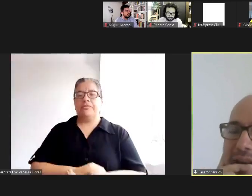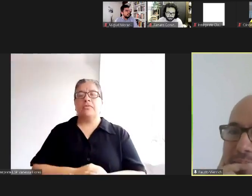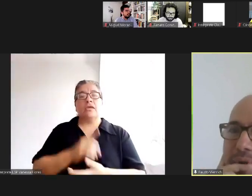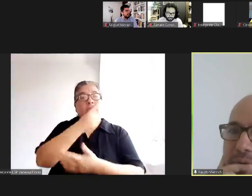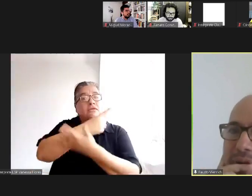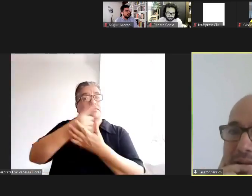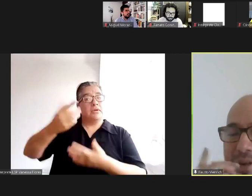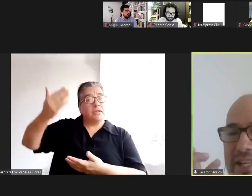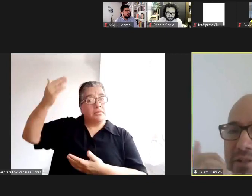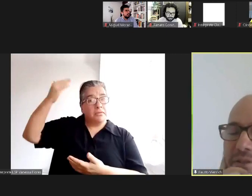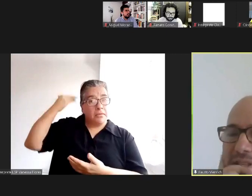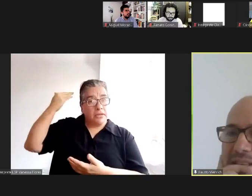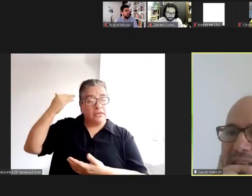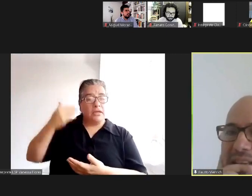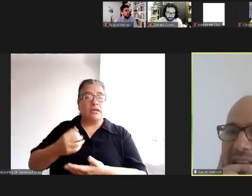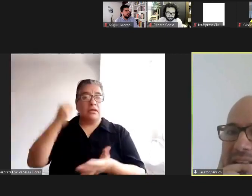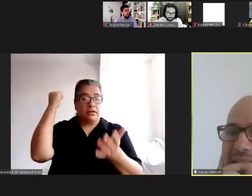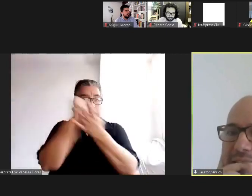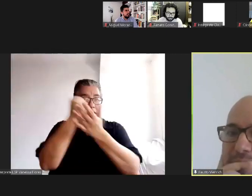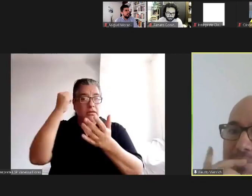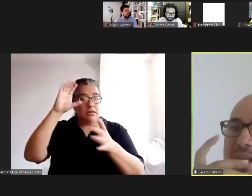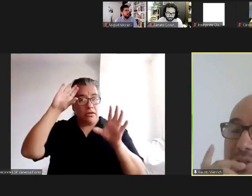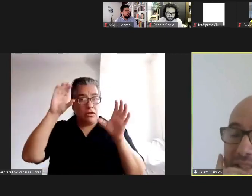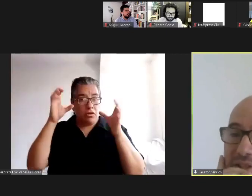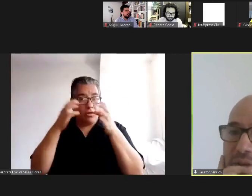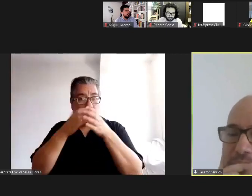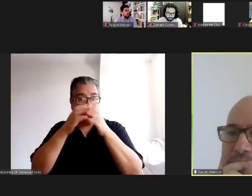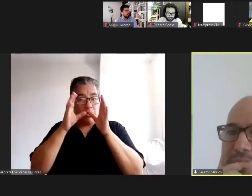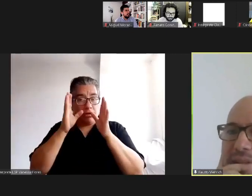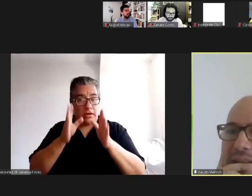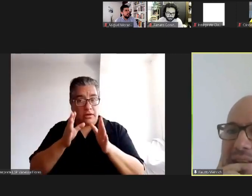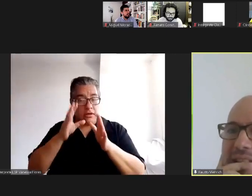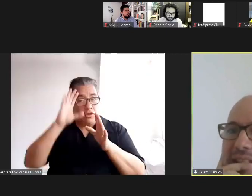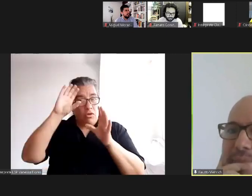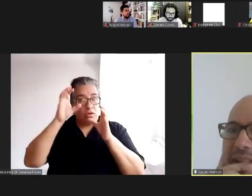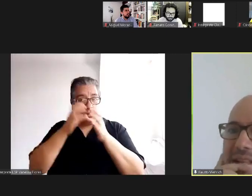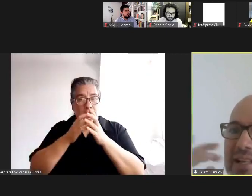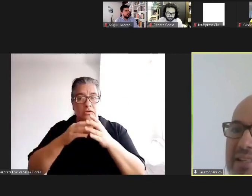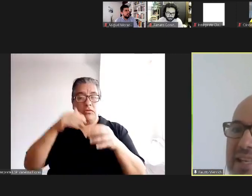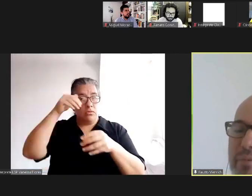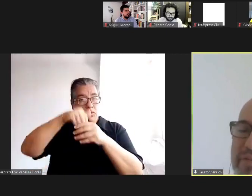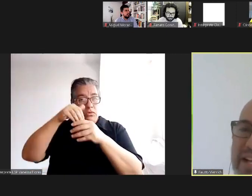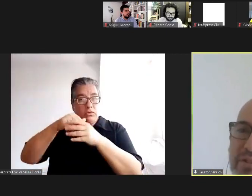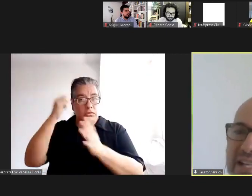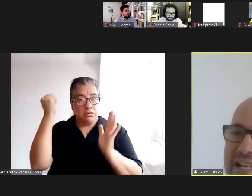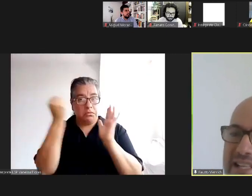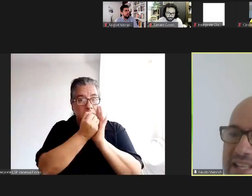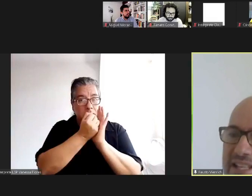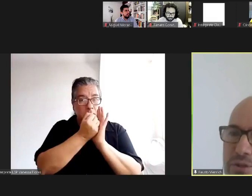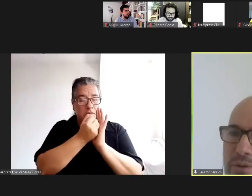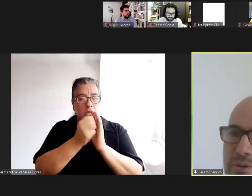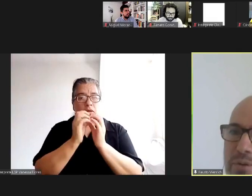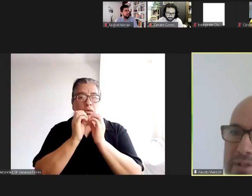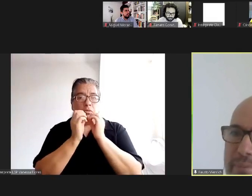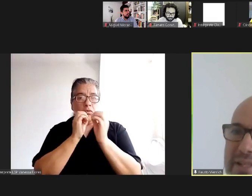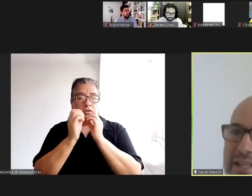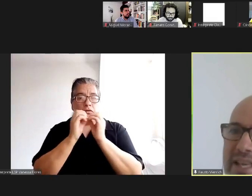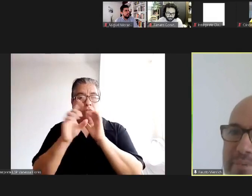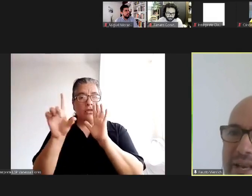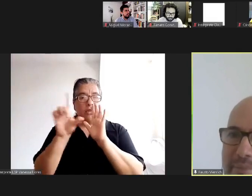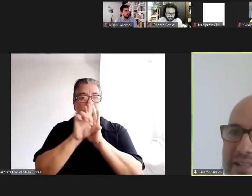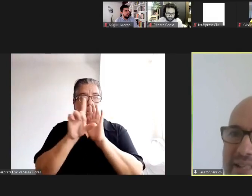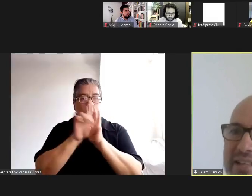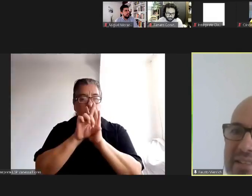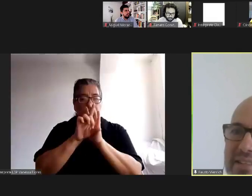Pleno aprobó en el Congreso en primera votación el tema de la modificación de la Ley de Derecho de Autor, justamente